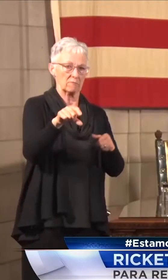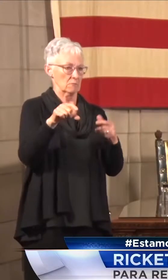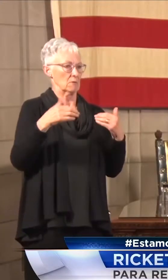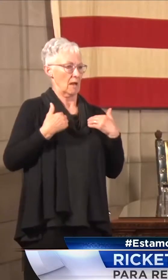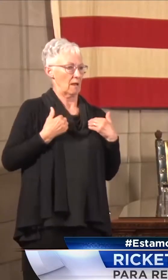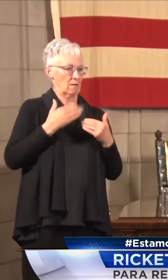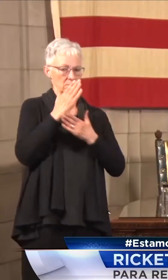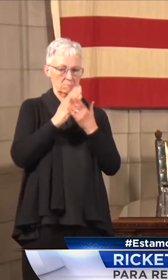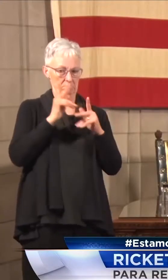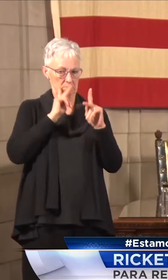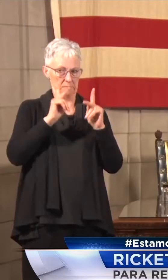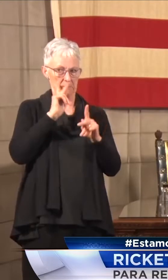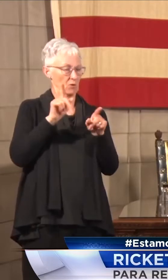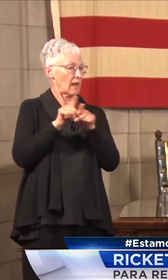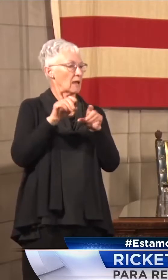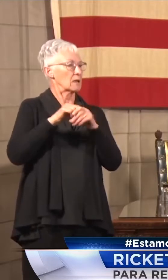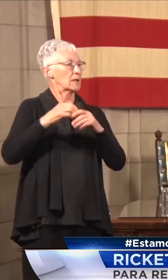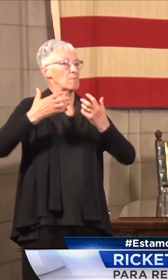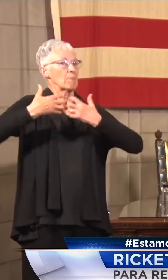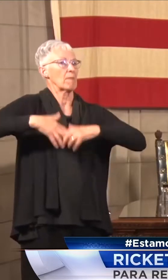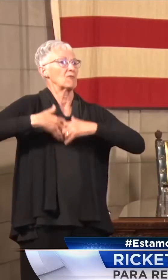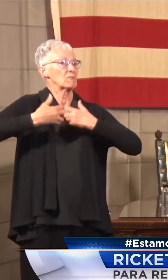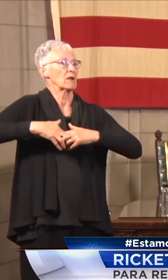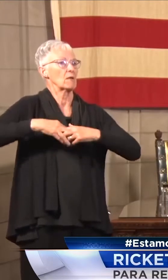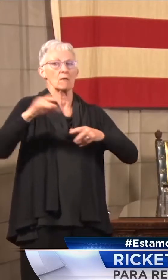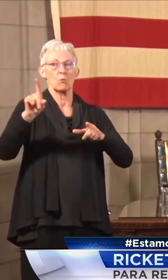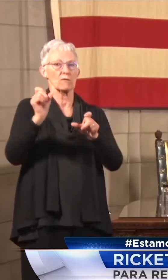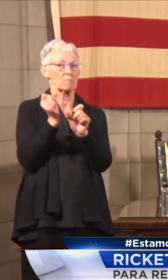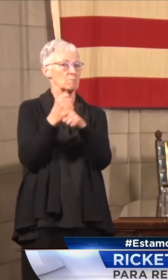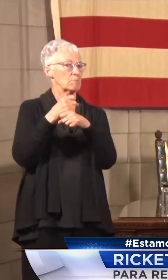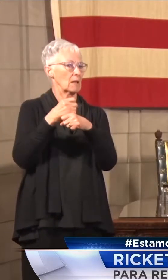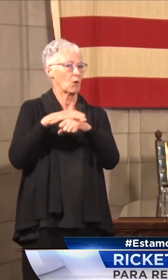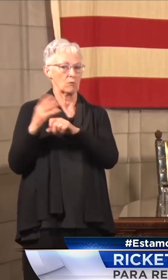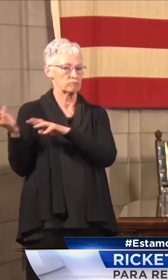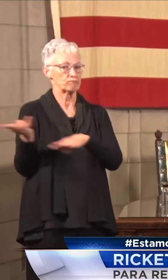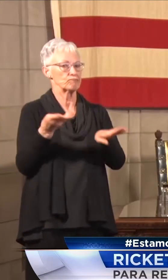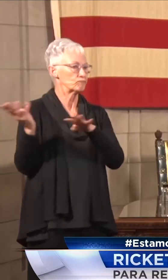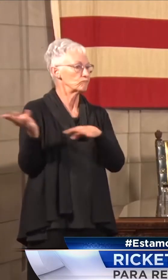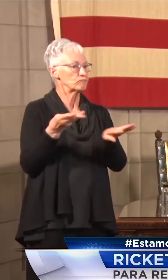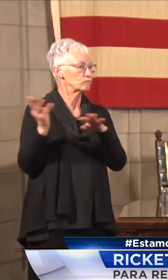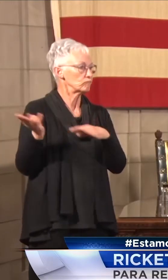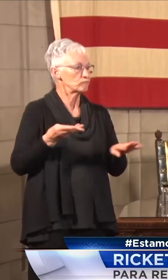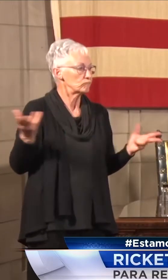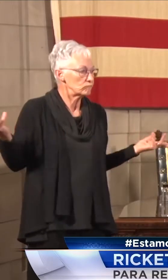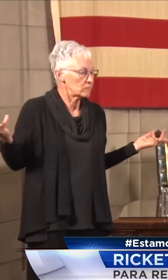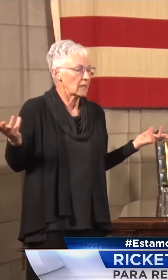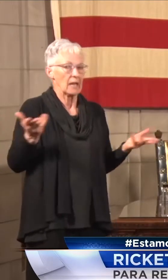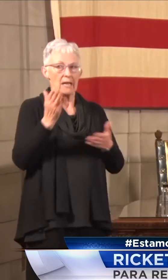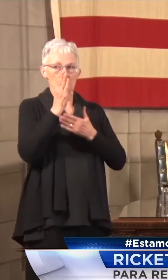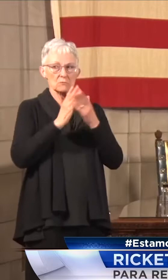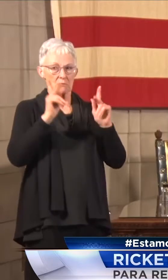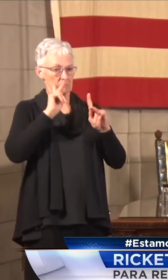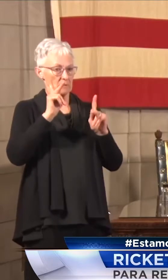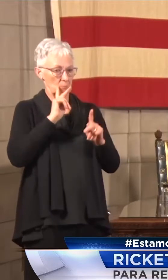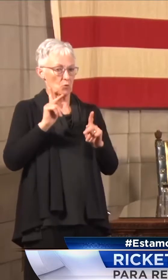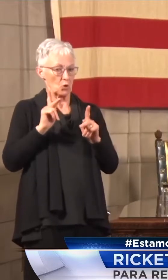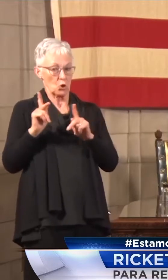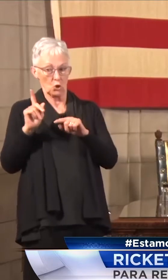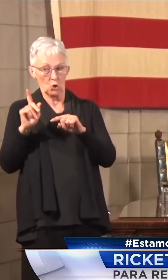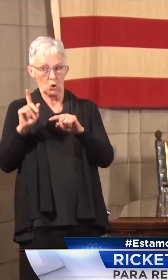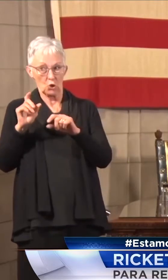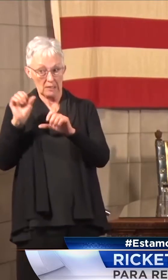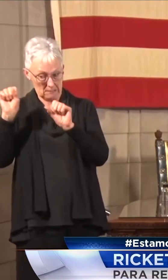dijo que al hacerlo provocaría un aumento en los nuevos casos que podrían abrumar a los hospitales de nuestro estado ricketts